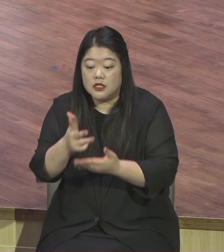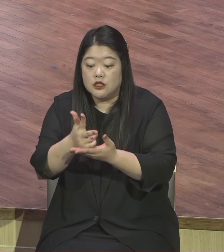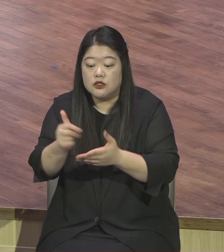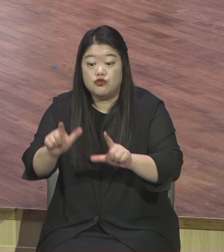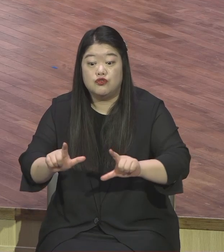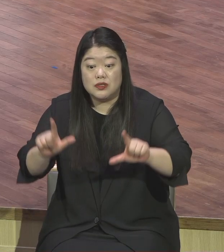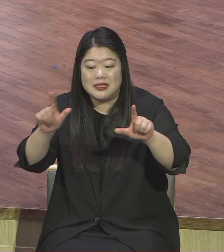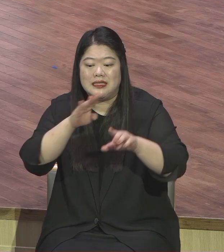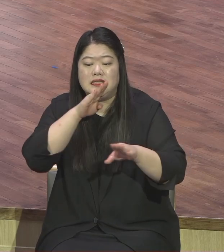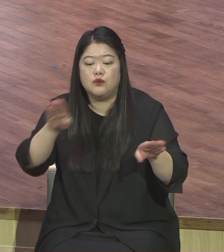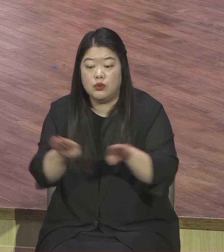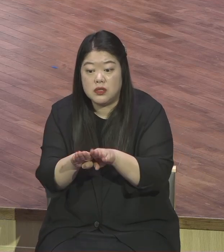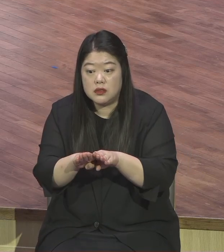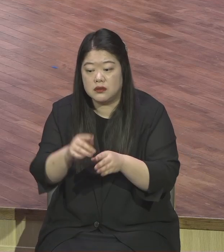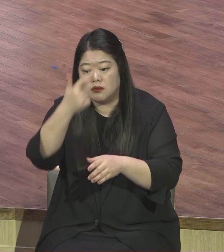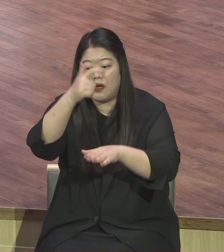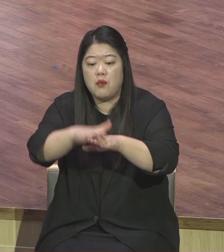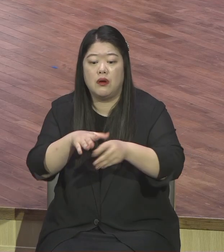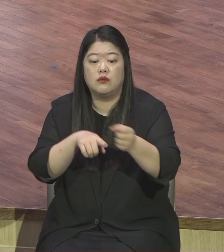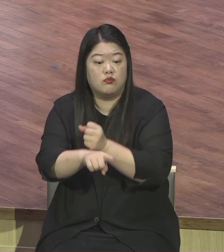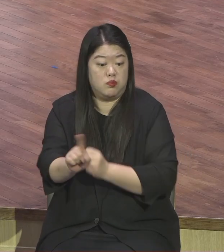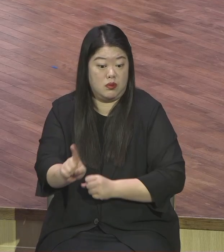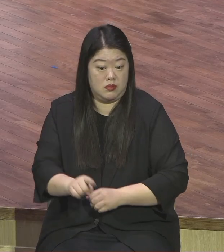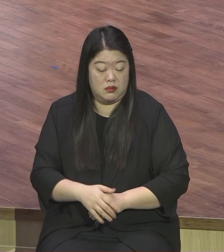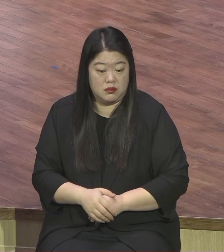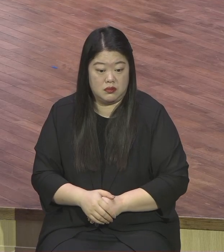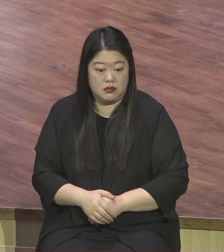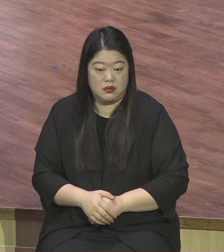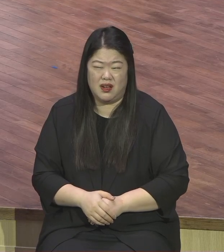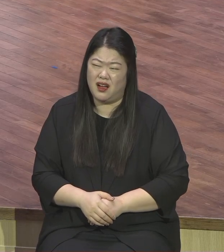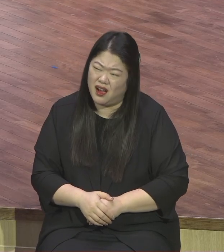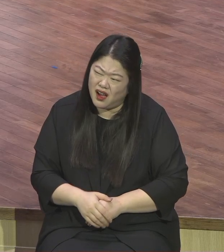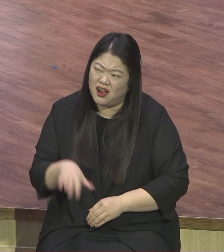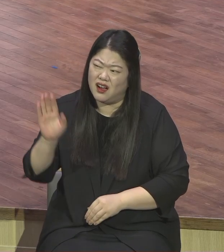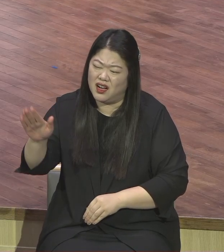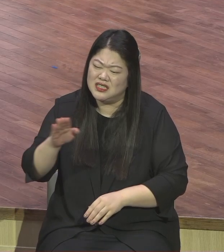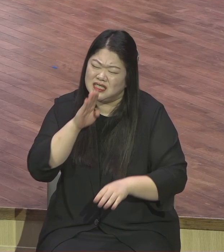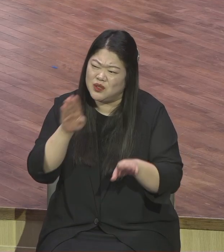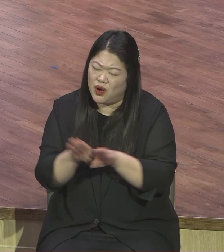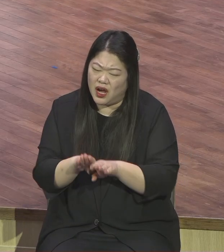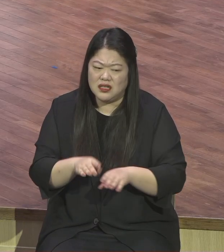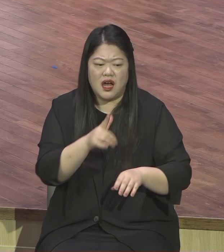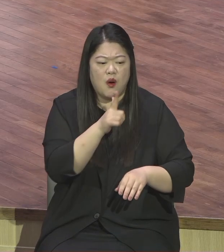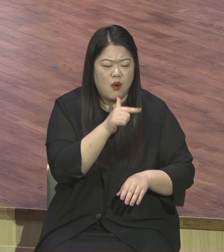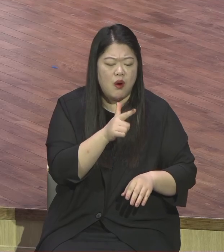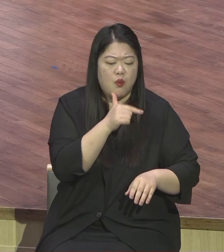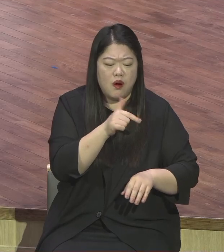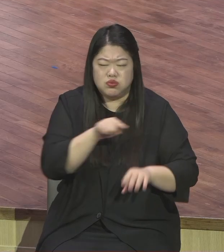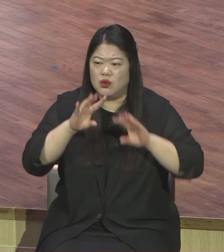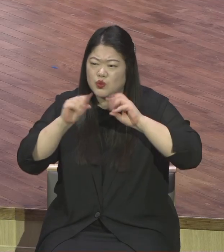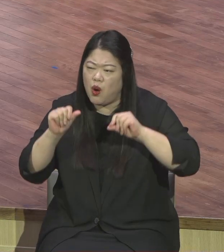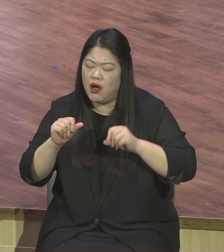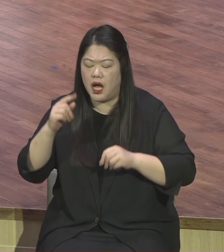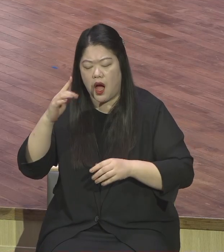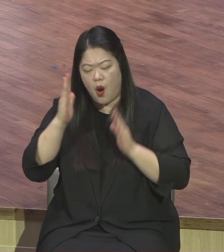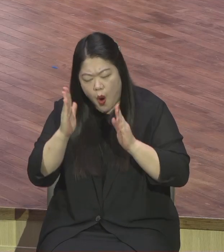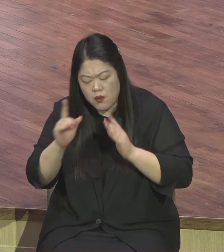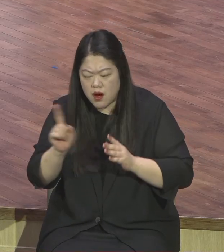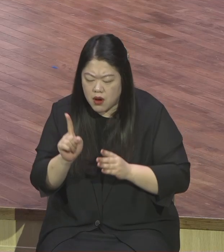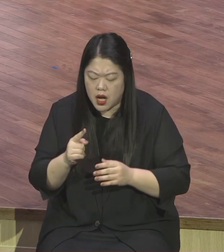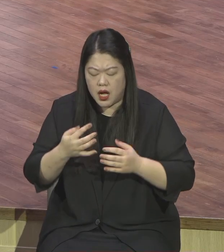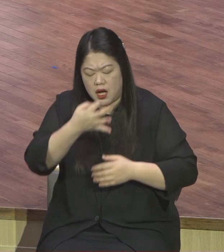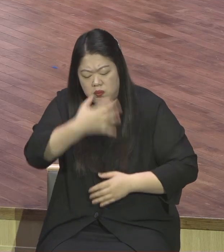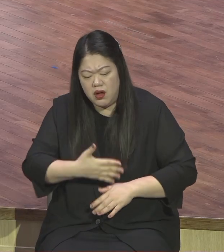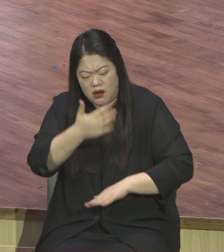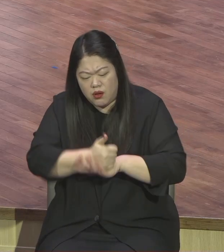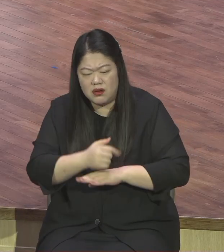삶을 들여 투자할 그 가치를 못 느끼니까 교회 나면 지겹고 재미없고 따분하고 그러니까 안